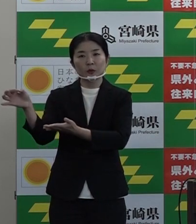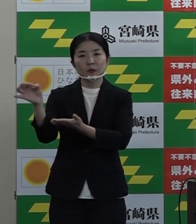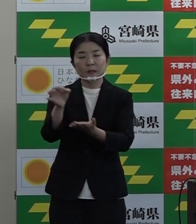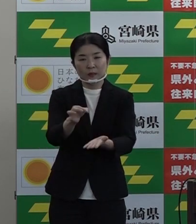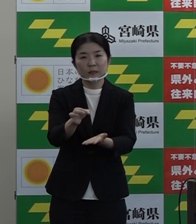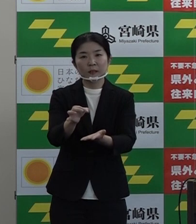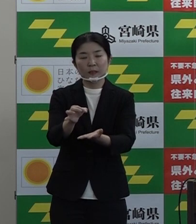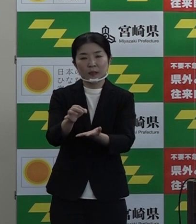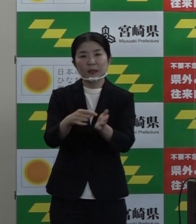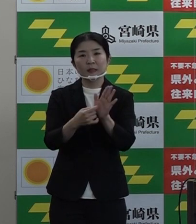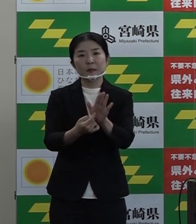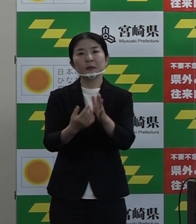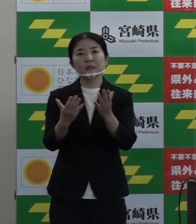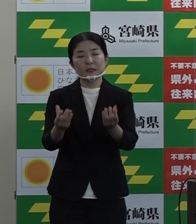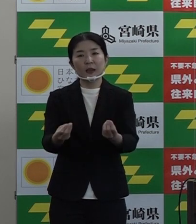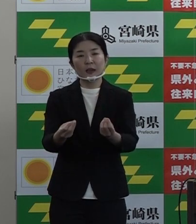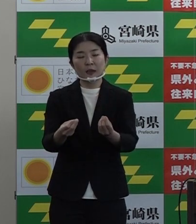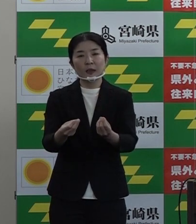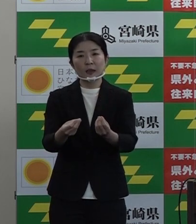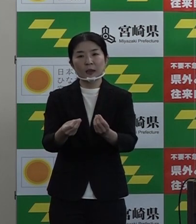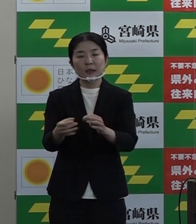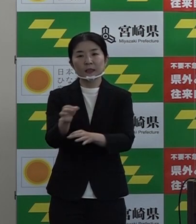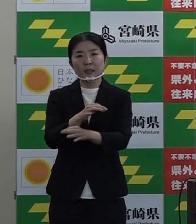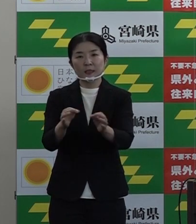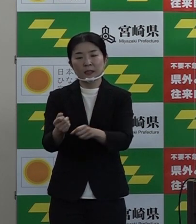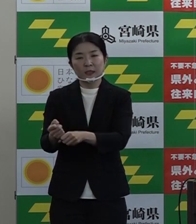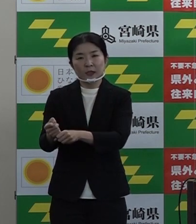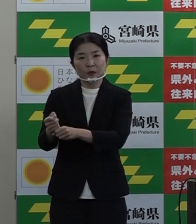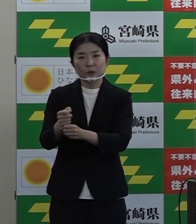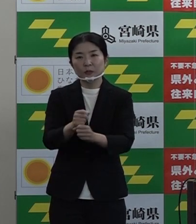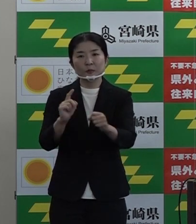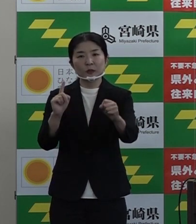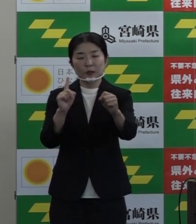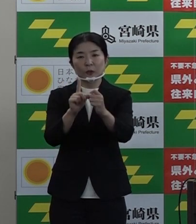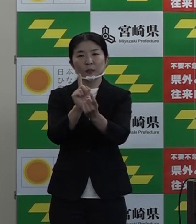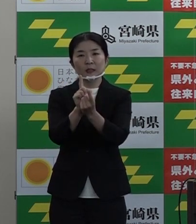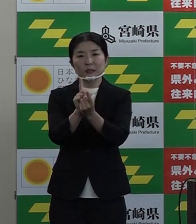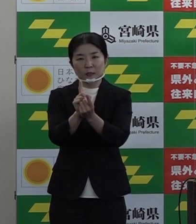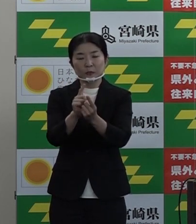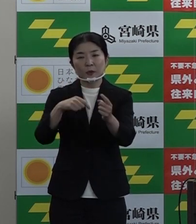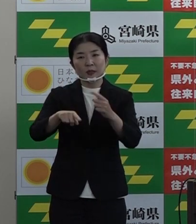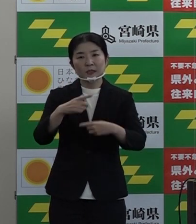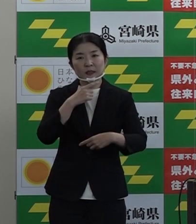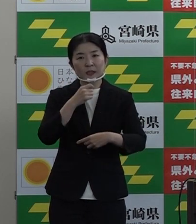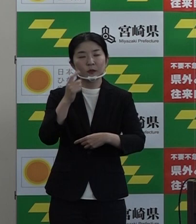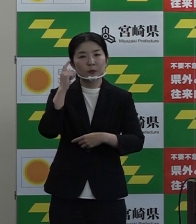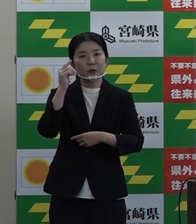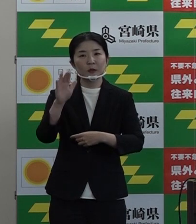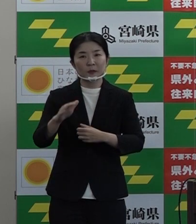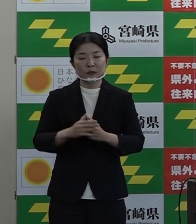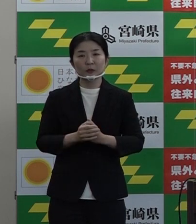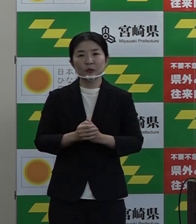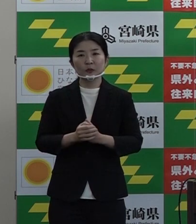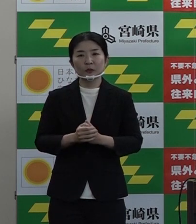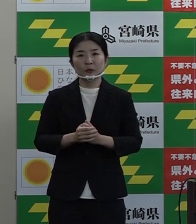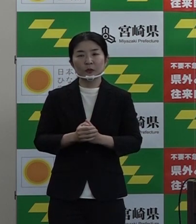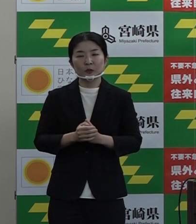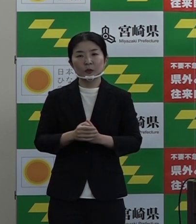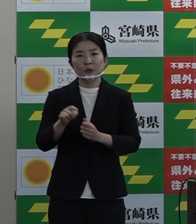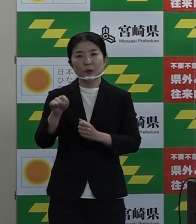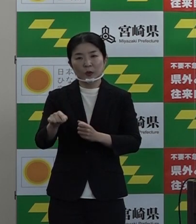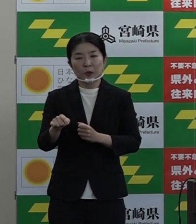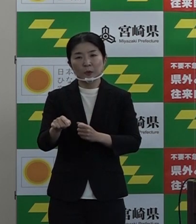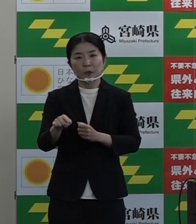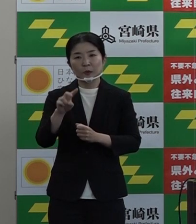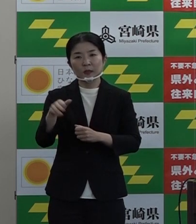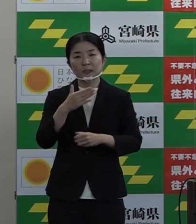されたところでありまして、経済回復に向けてもさまざまな対策は打っていきたいというふうに考えておりますので、そこは受け止め